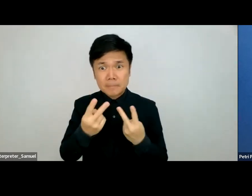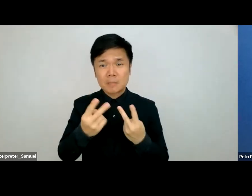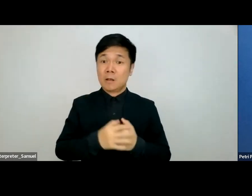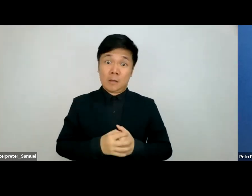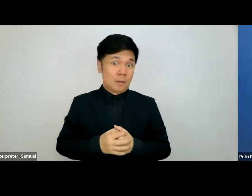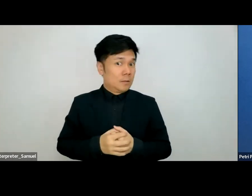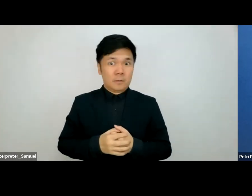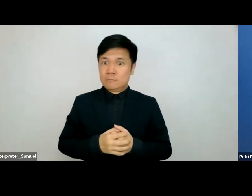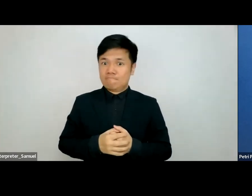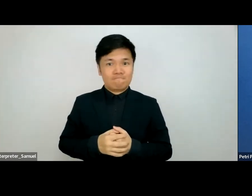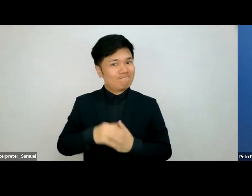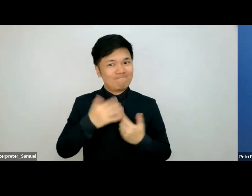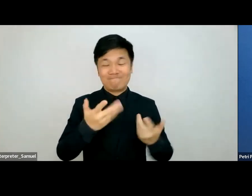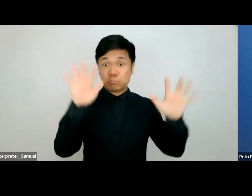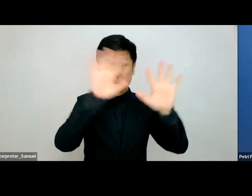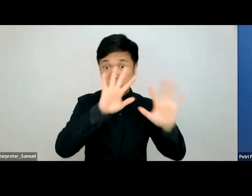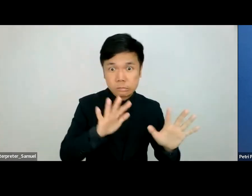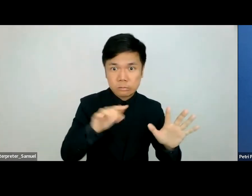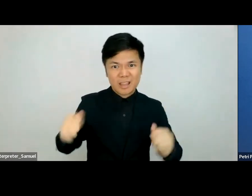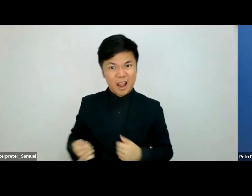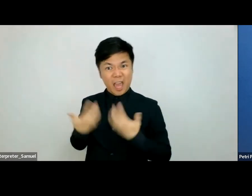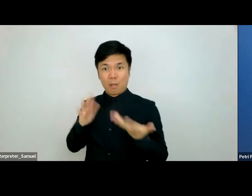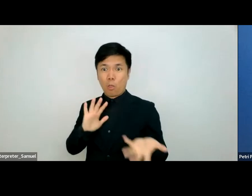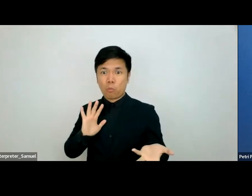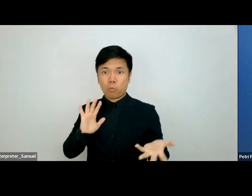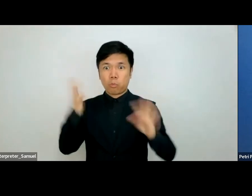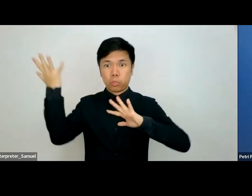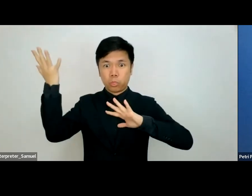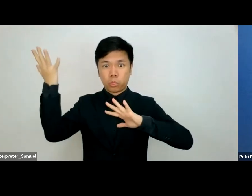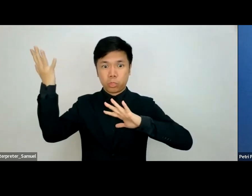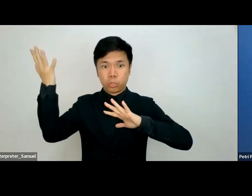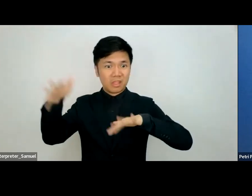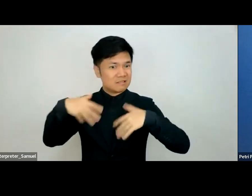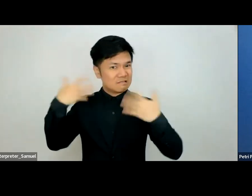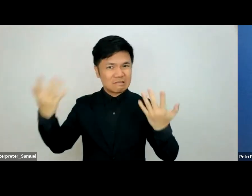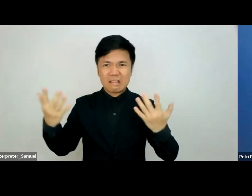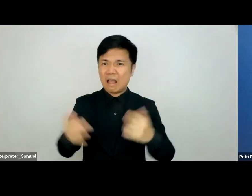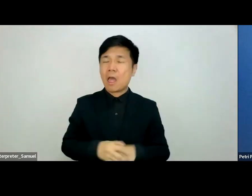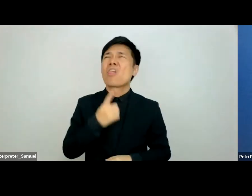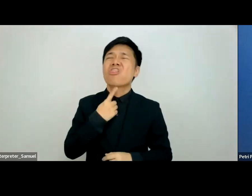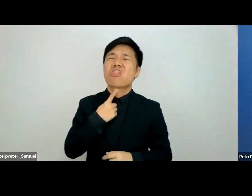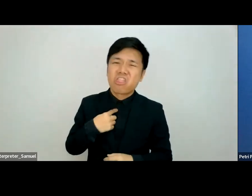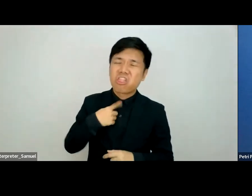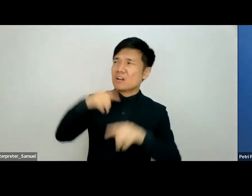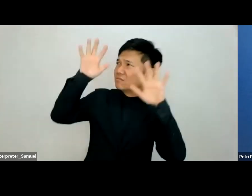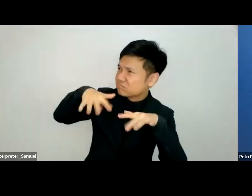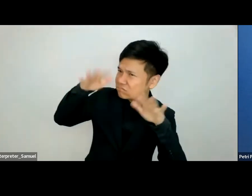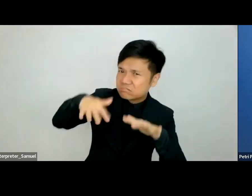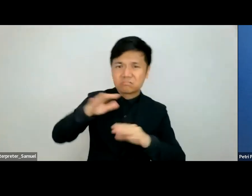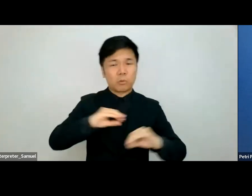les évite de contribuer pleinement à la planification en matière du climat, la prise